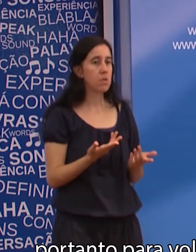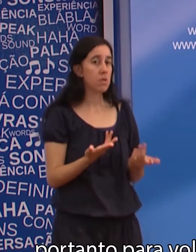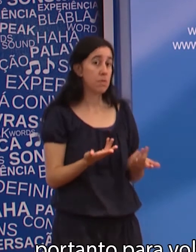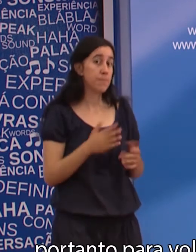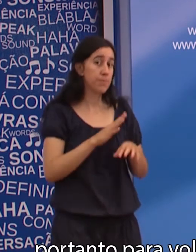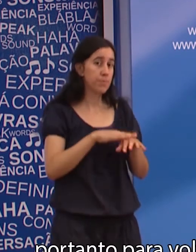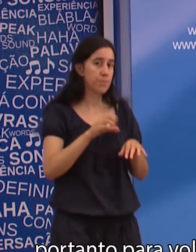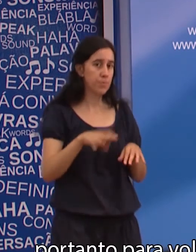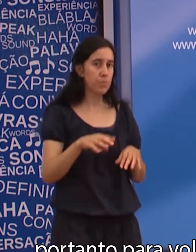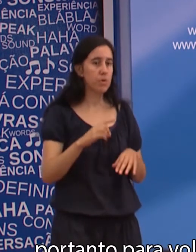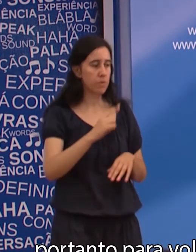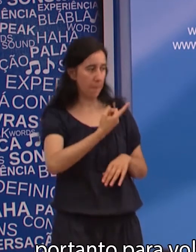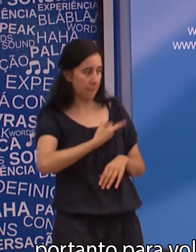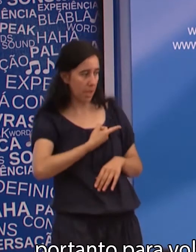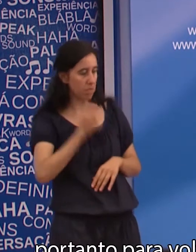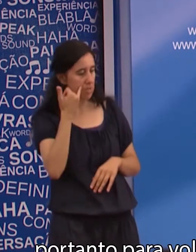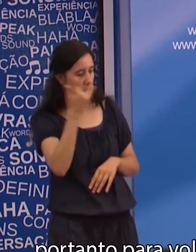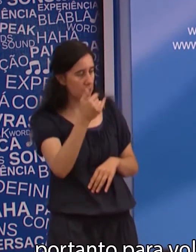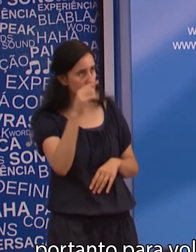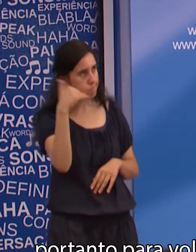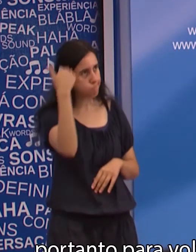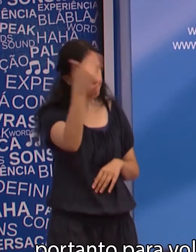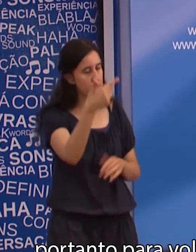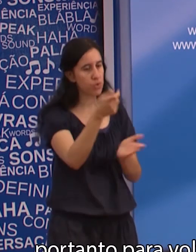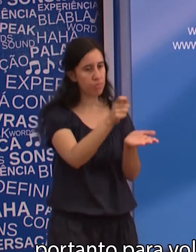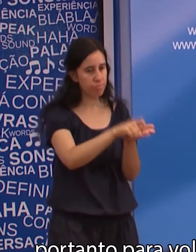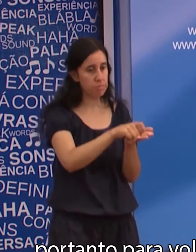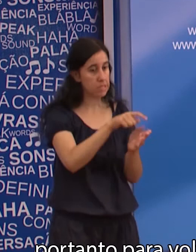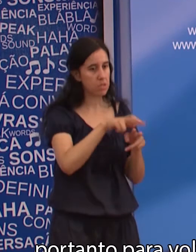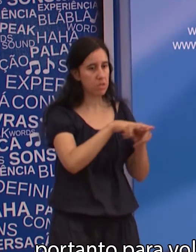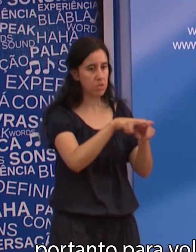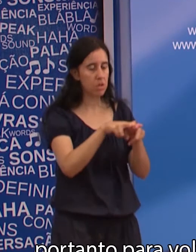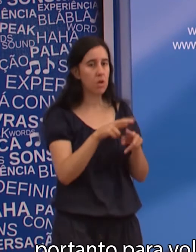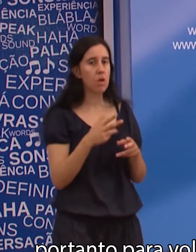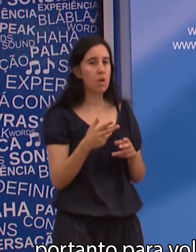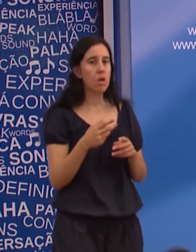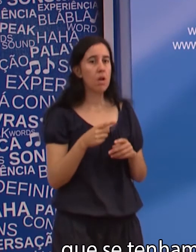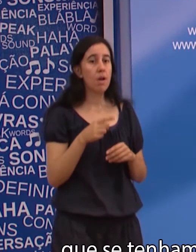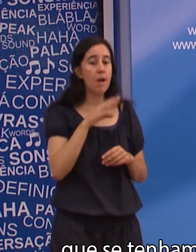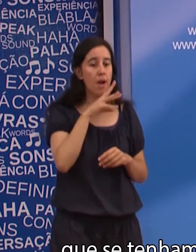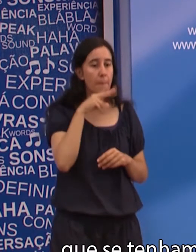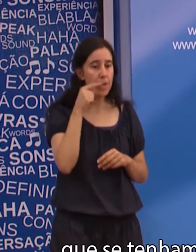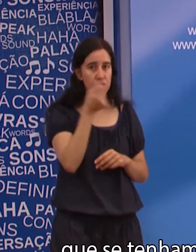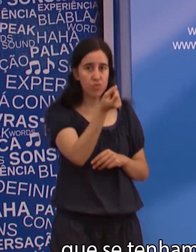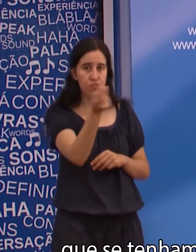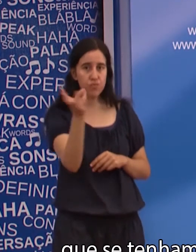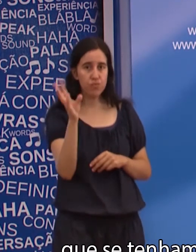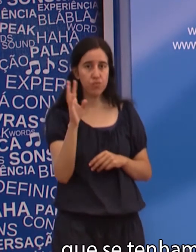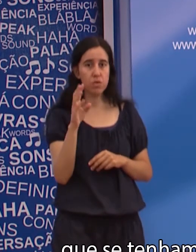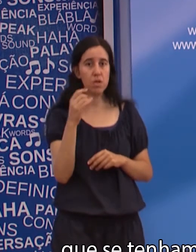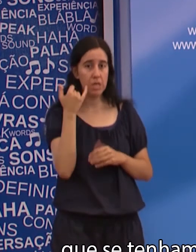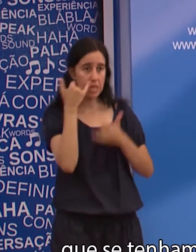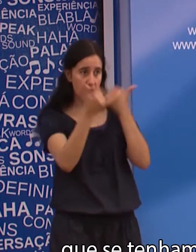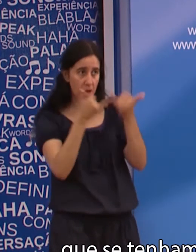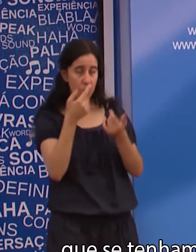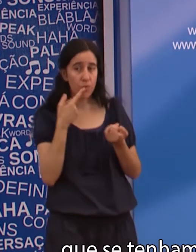e, portanto, para voltarmos a ligar para agendarmos o rastreio. Eu não sei se houve muito mais mães que se tenham lembrado de voltar a ligar